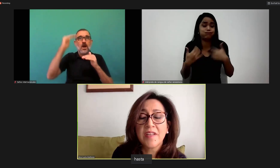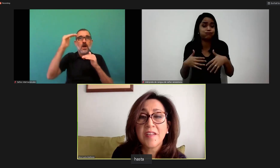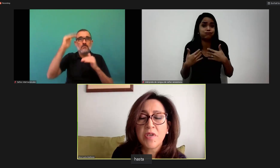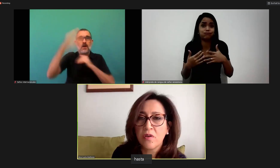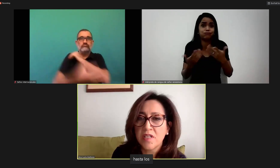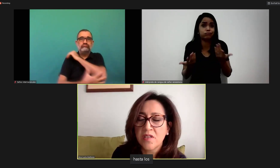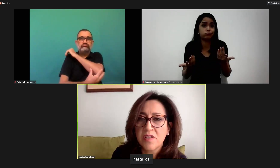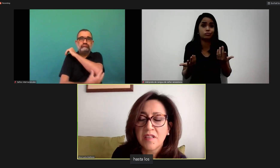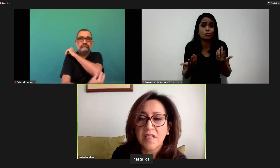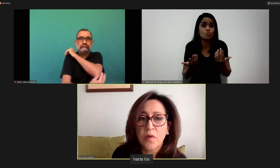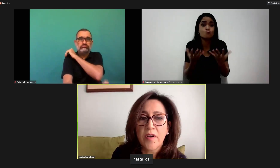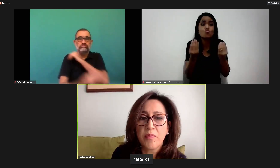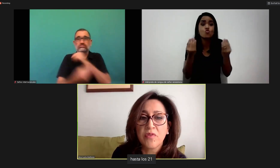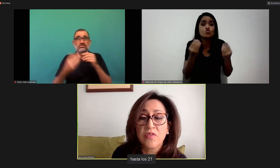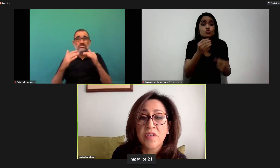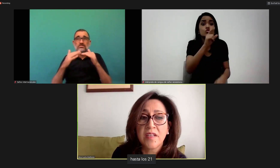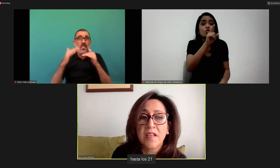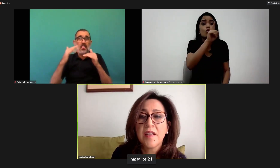214.7 millones. Esto es el